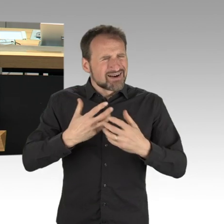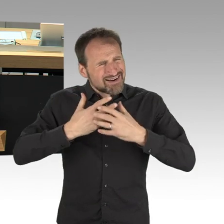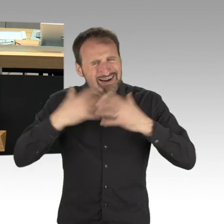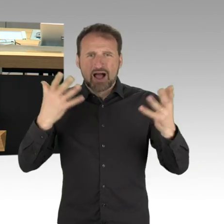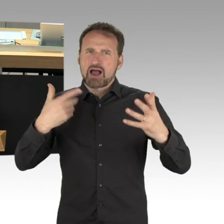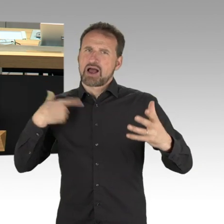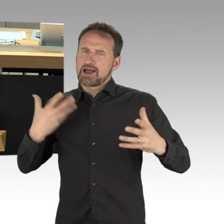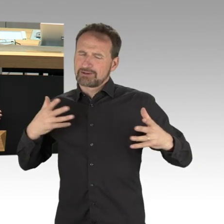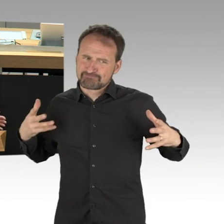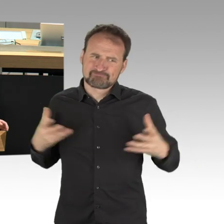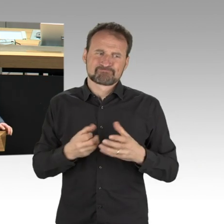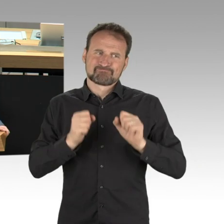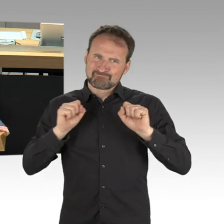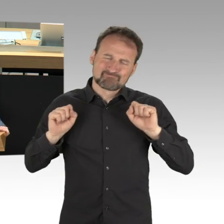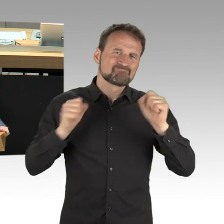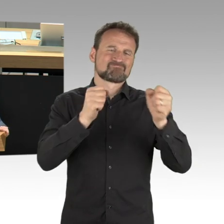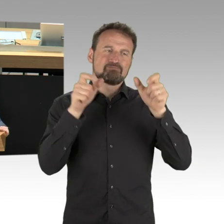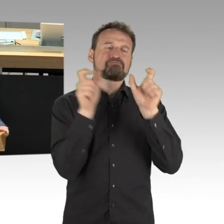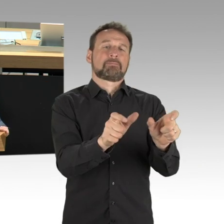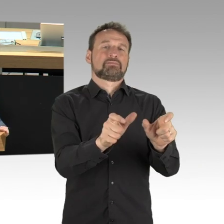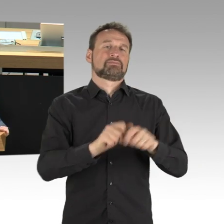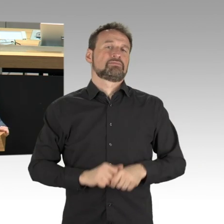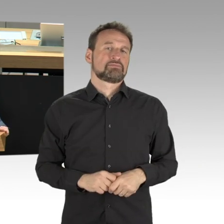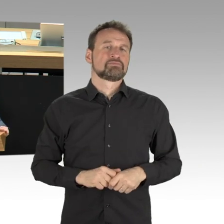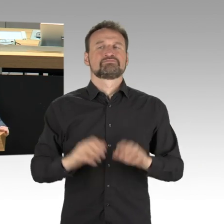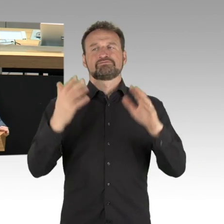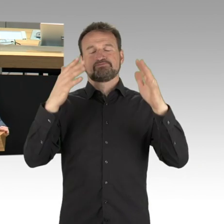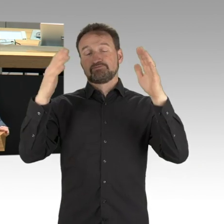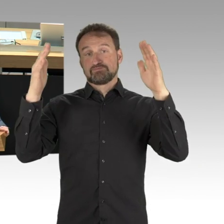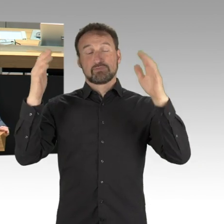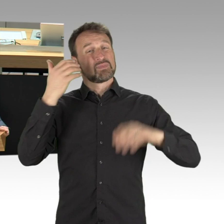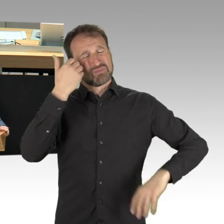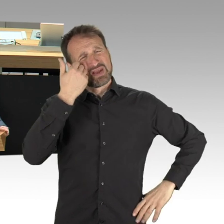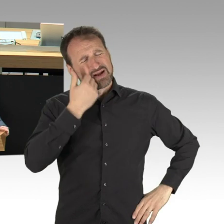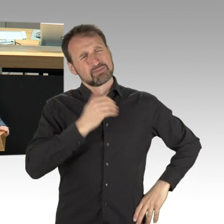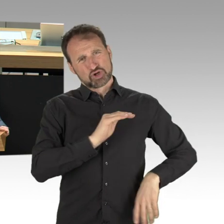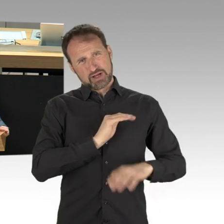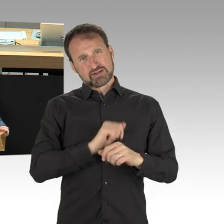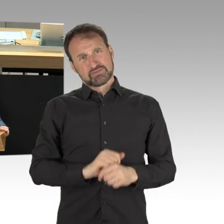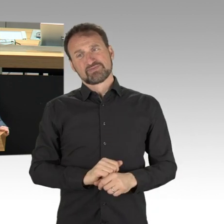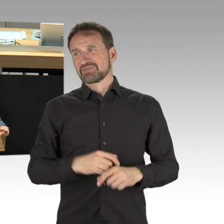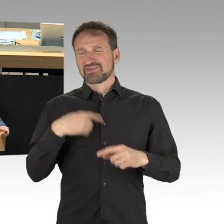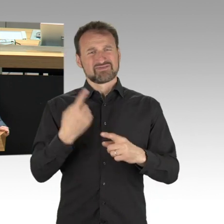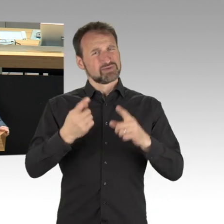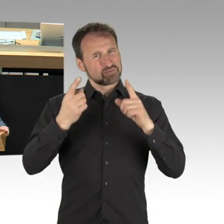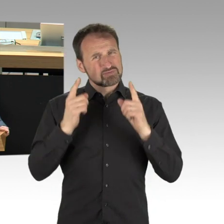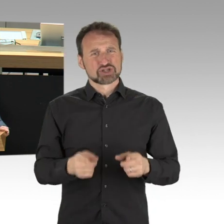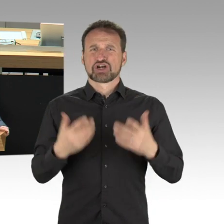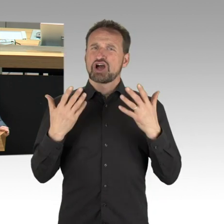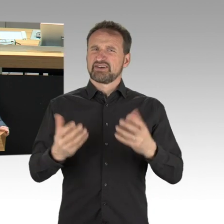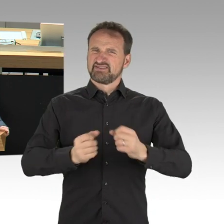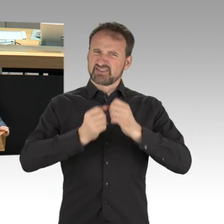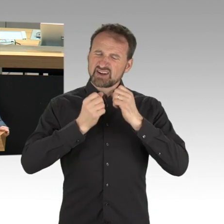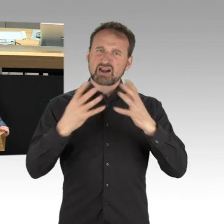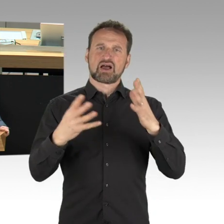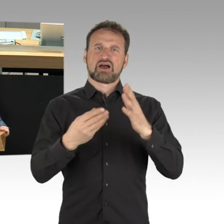Liebe Kolleginnen und Kollegen, lassen Sie uns heute noch mal ein geschlossenes Zeichen setzen. In einer demokratischen und freien Gesellschaft